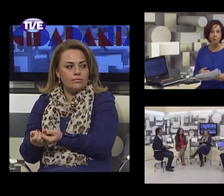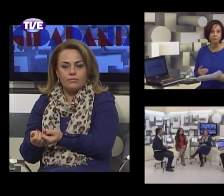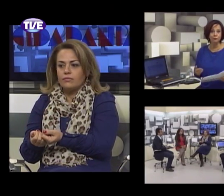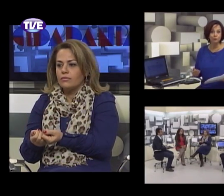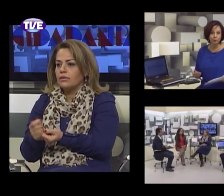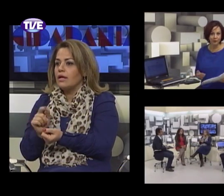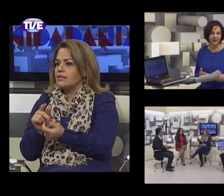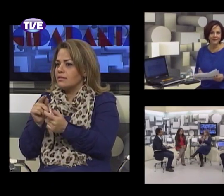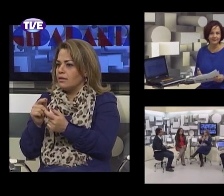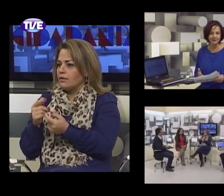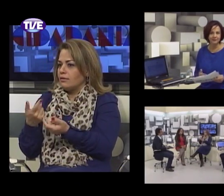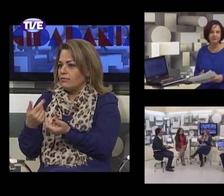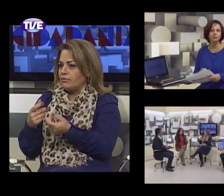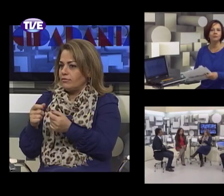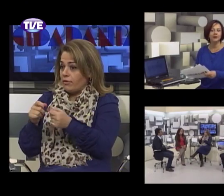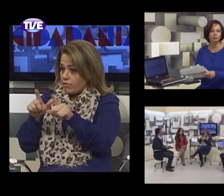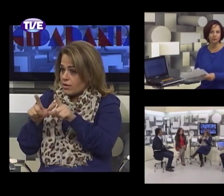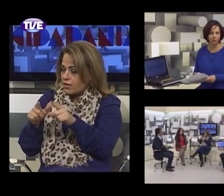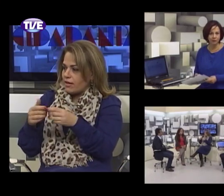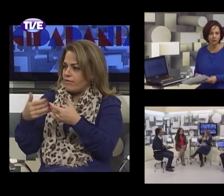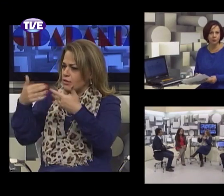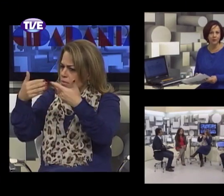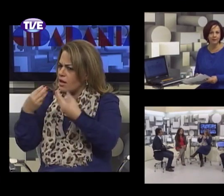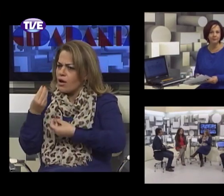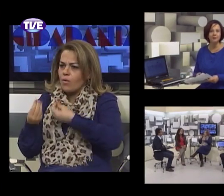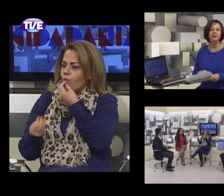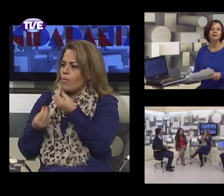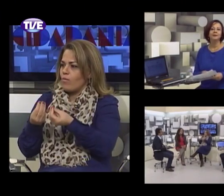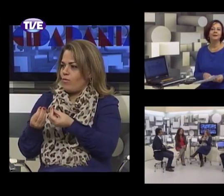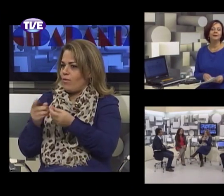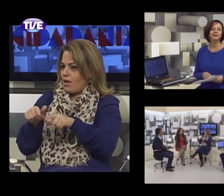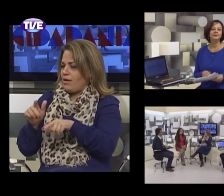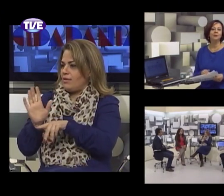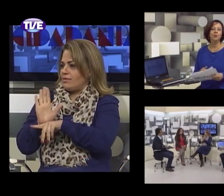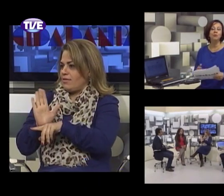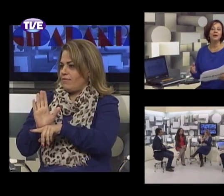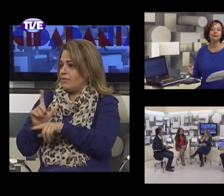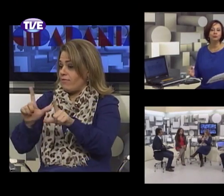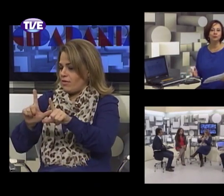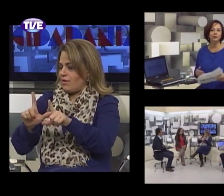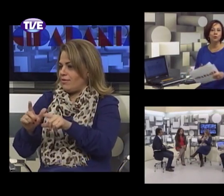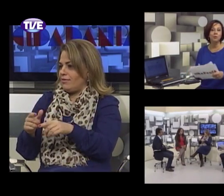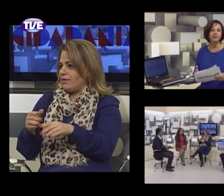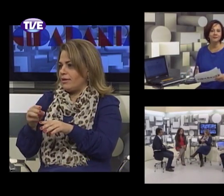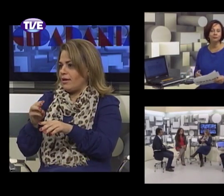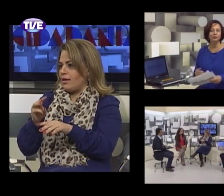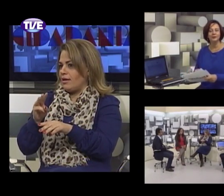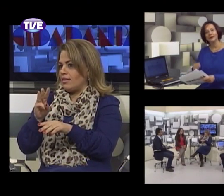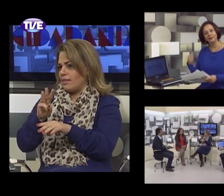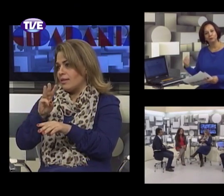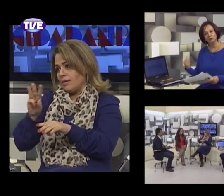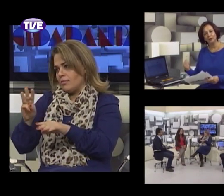vai nos explicar como funciona essa televisão, que é totalmente na web, né, e como que ela funciona,